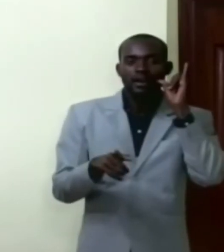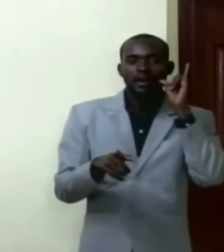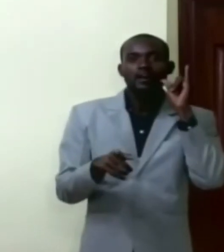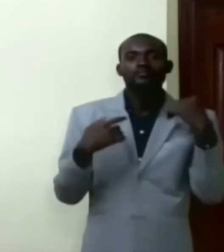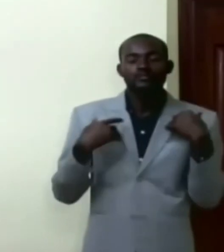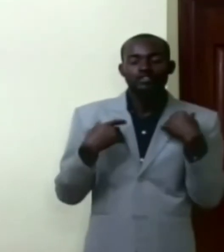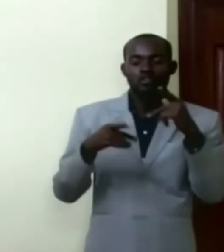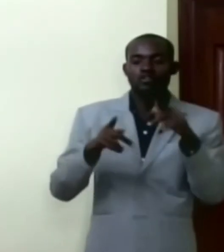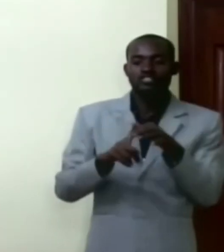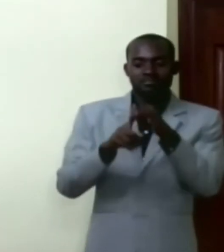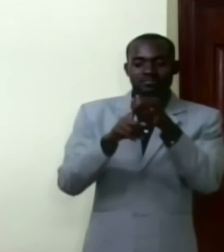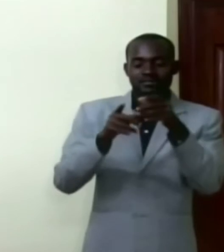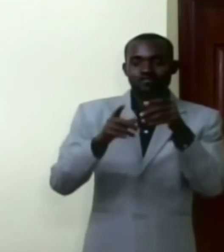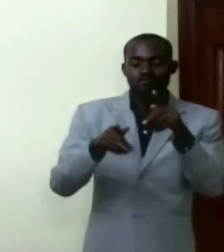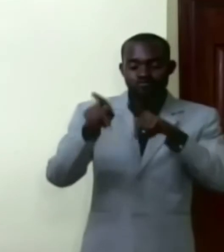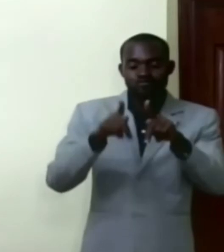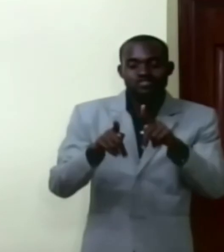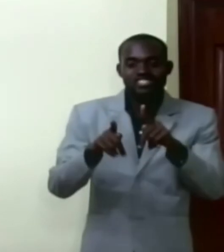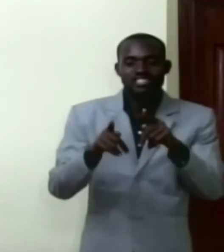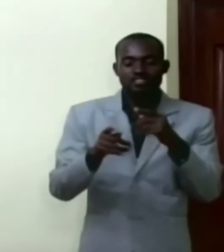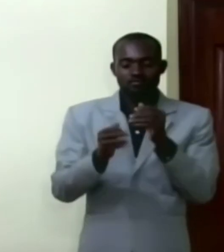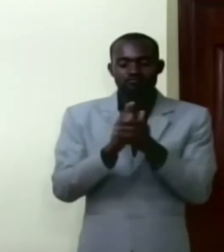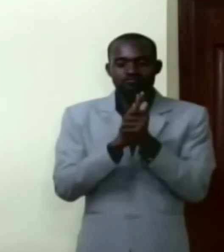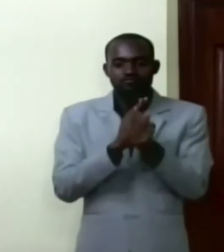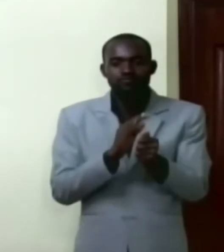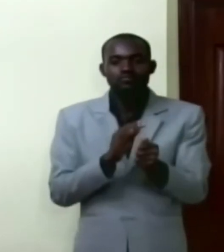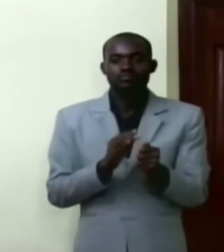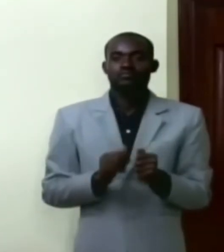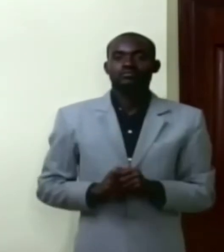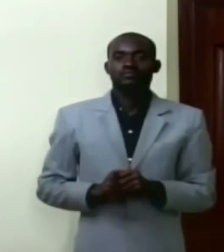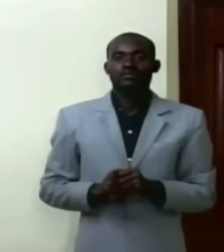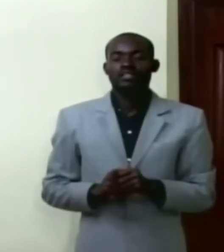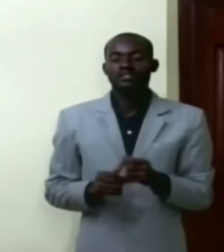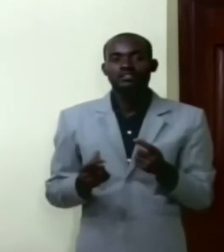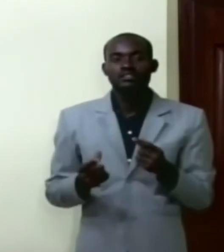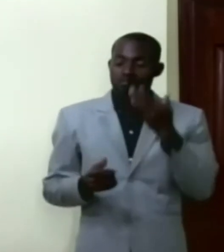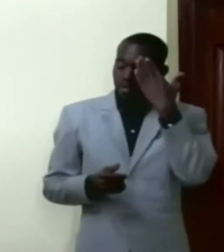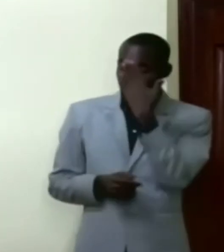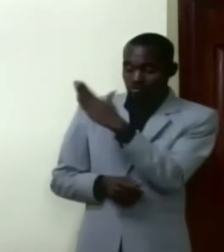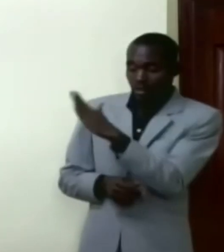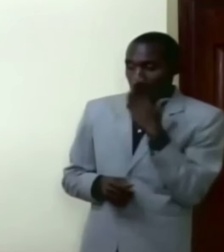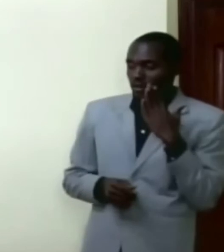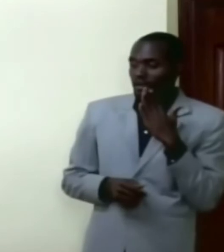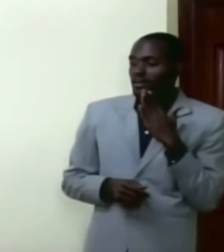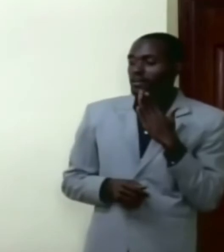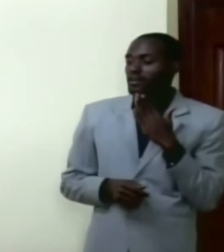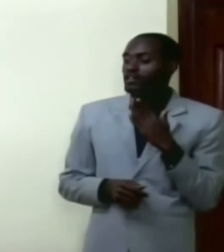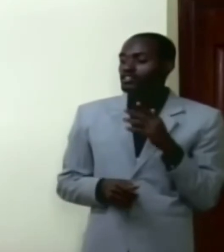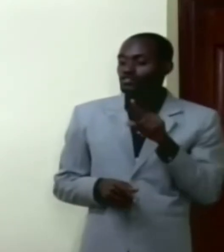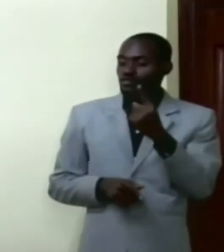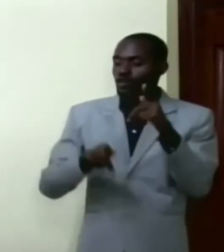pour le site là, parce que plein de bagages nous avons chaque jour. Mais même je ne pas connaître que un